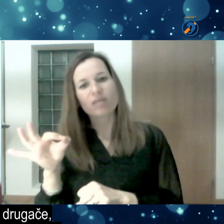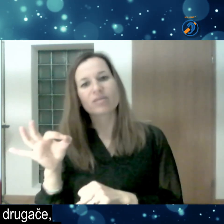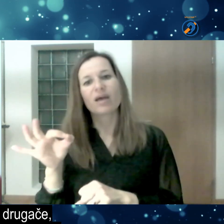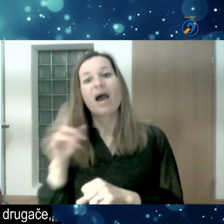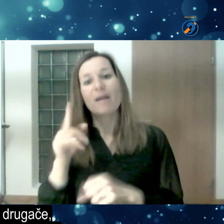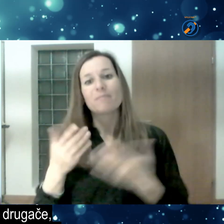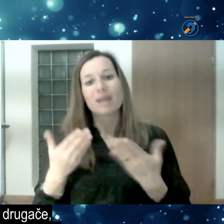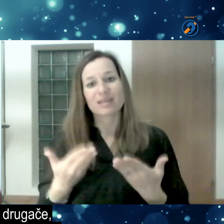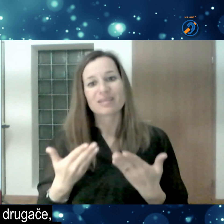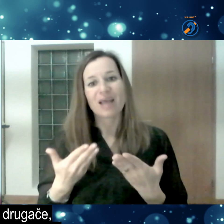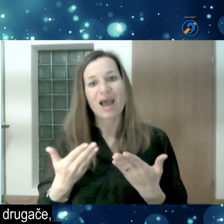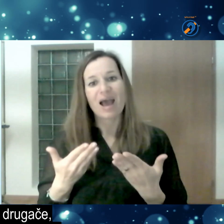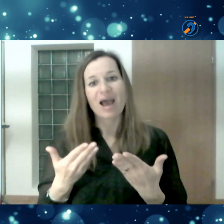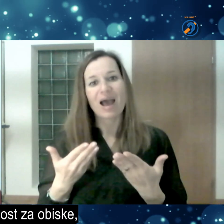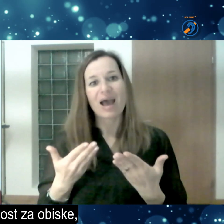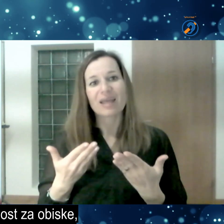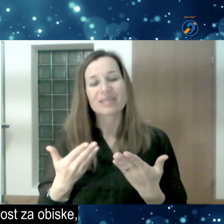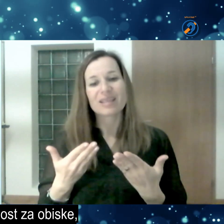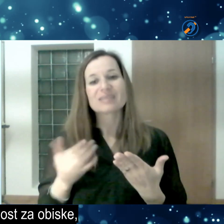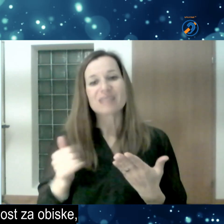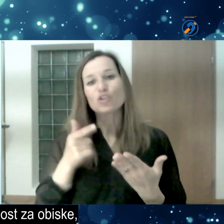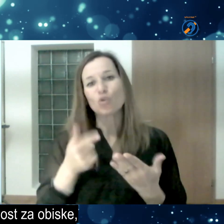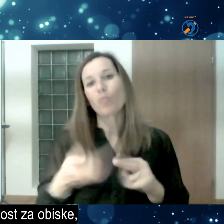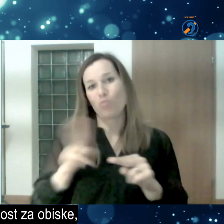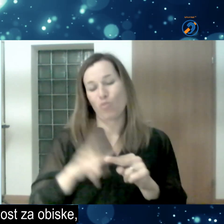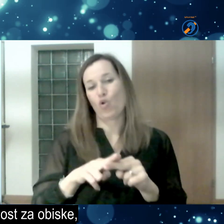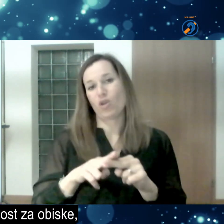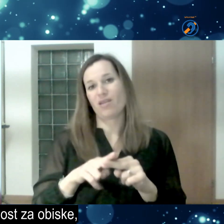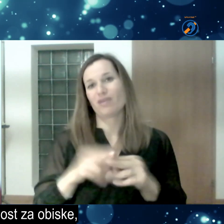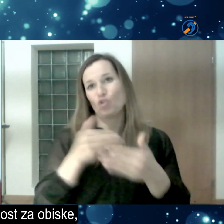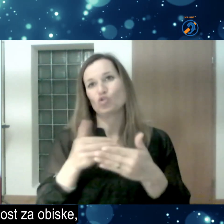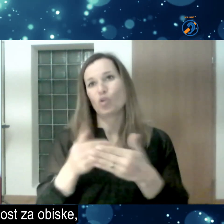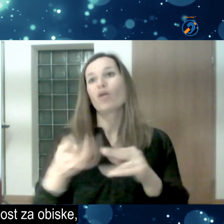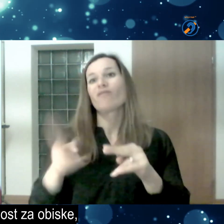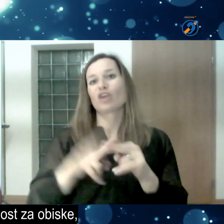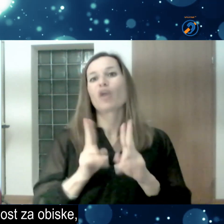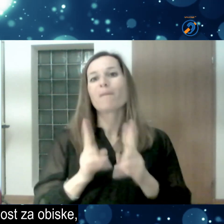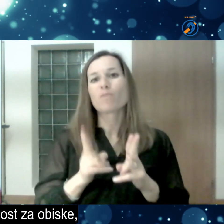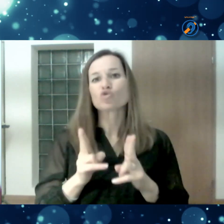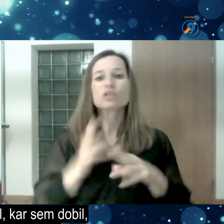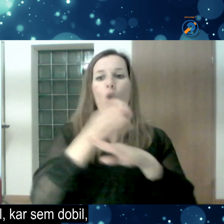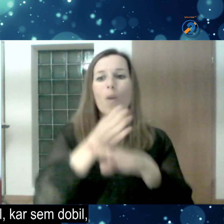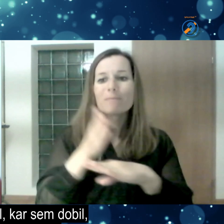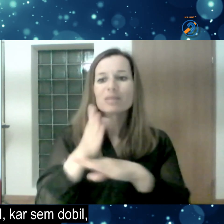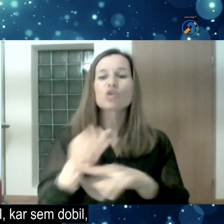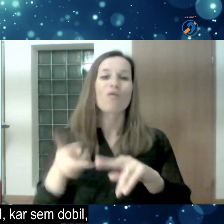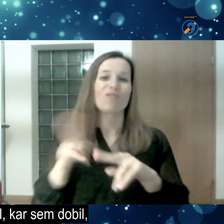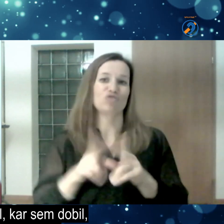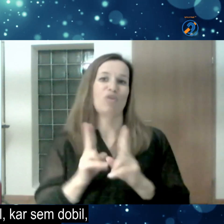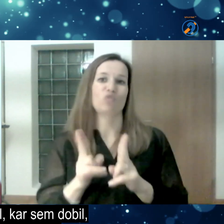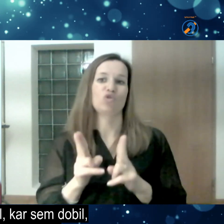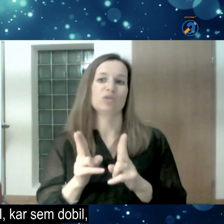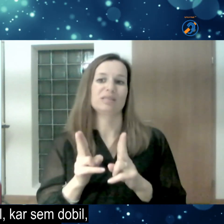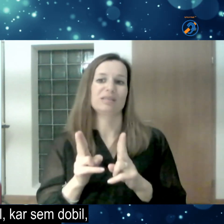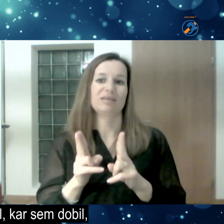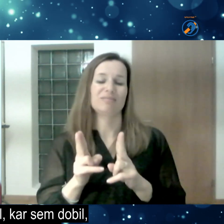danes je to drugače, danes je to dostopnost, več je možnosti obiskov, več je možnosti nastavitev, takrat sem pač dobil,